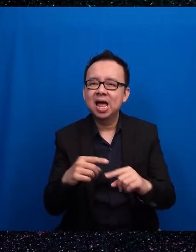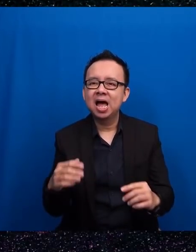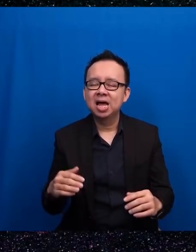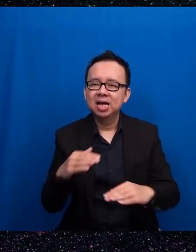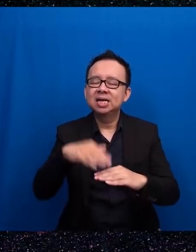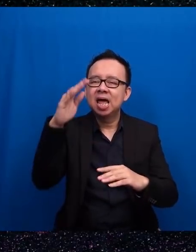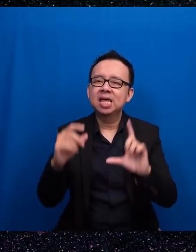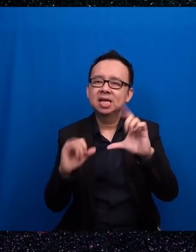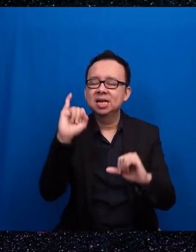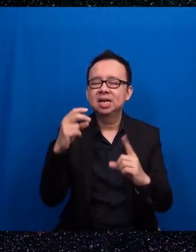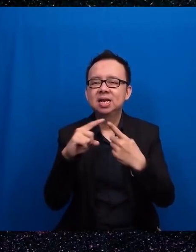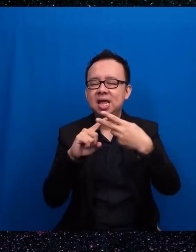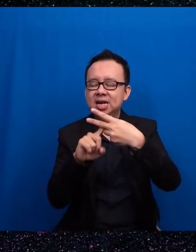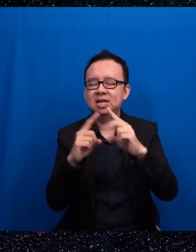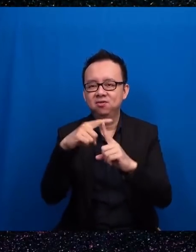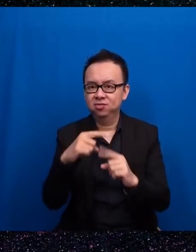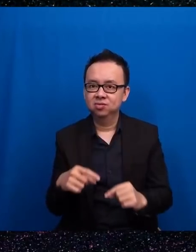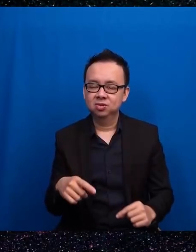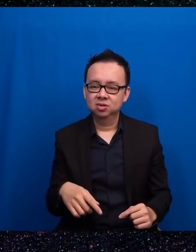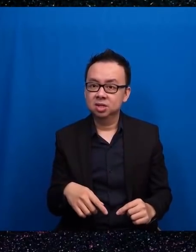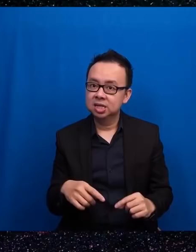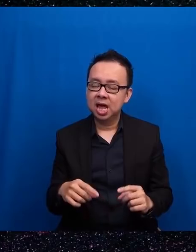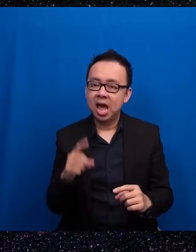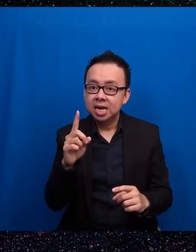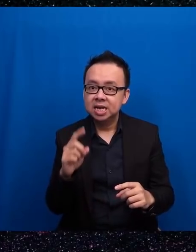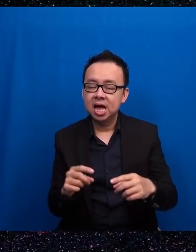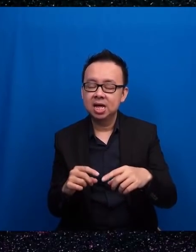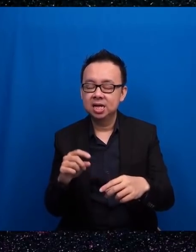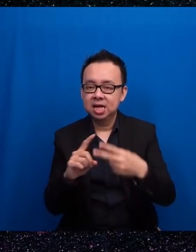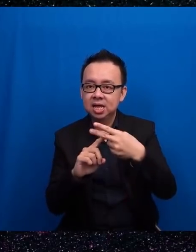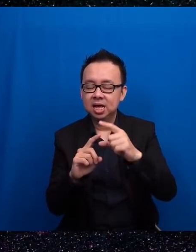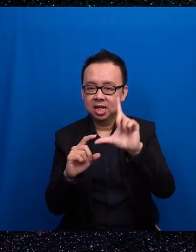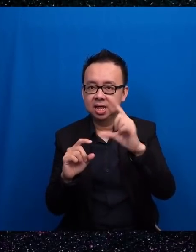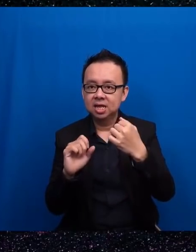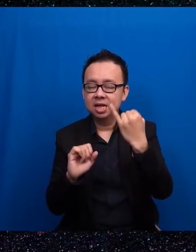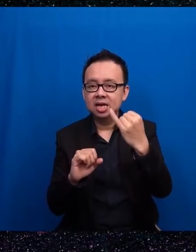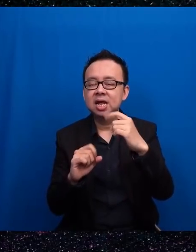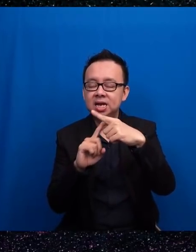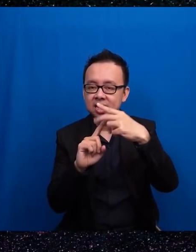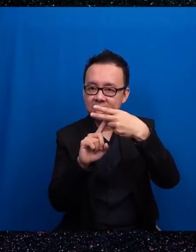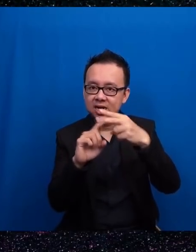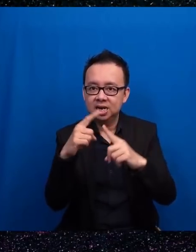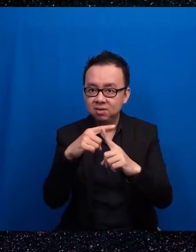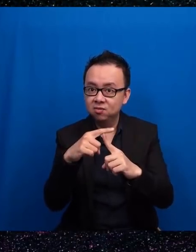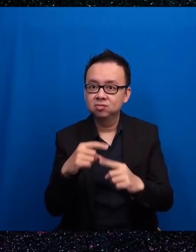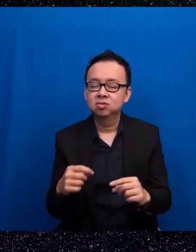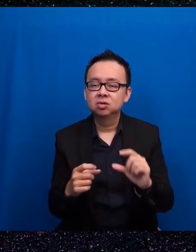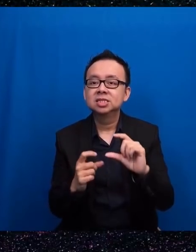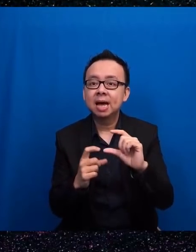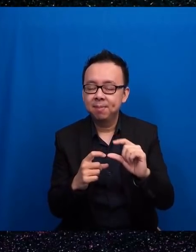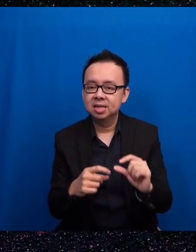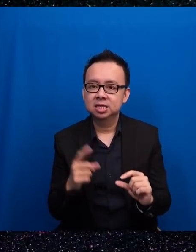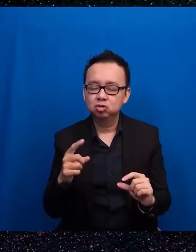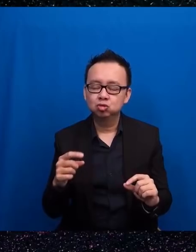Sabat, bukan lift untuk turis. Nah, lift yang Sabat itu nggak perlu tekan tombolnya, dia naik setiap level. Jadi kasihan kalau